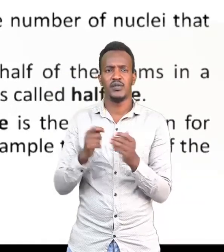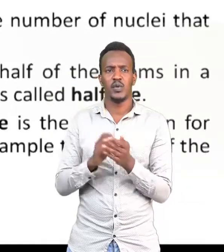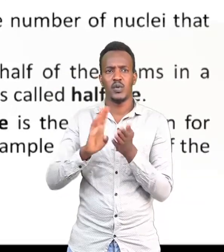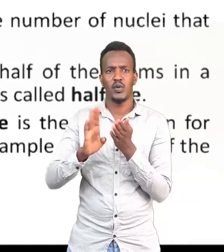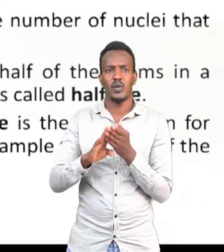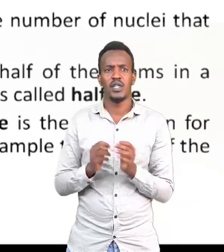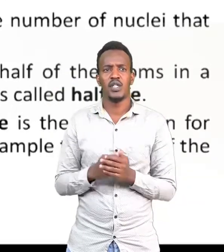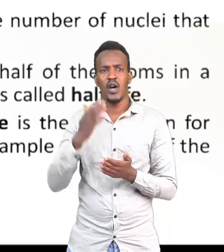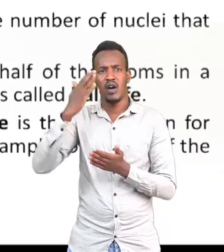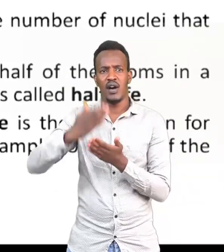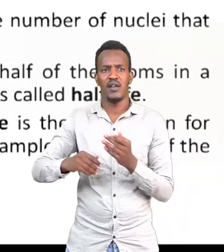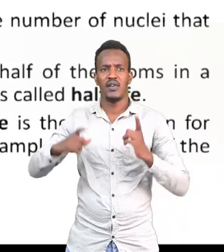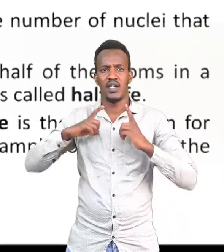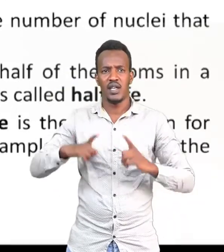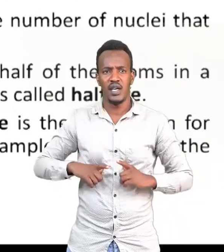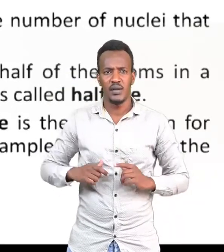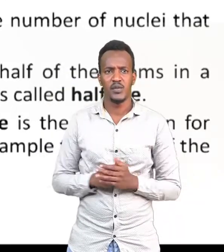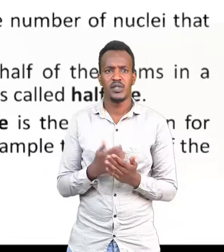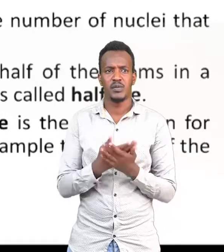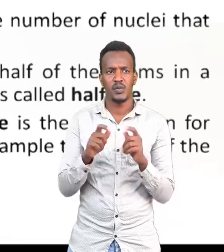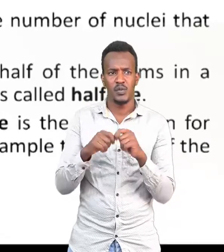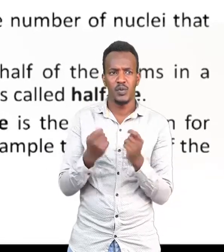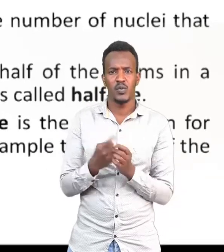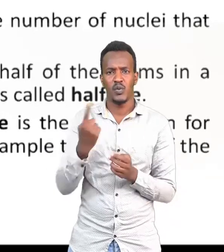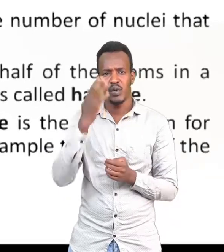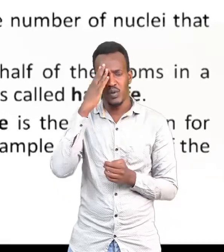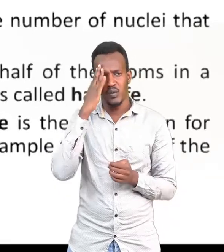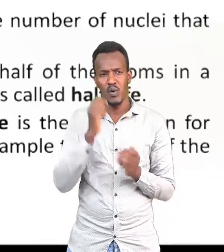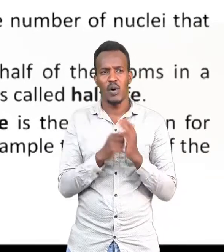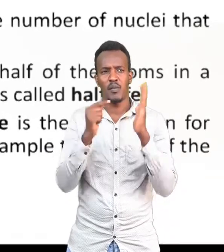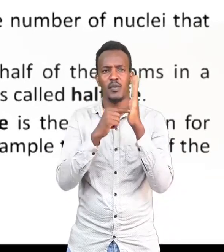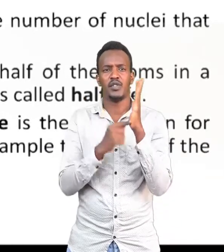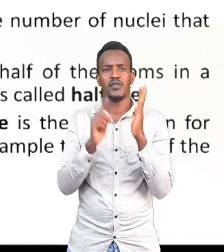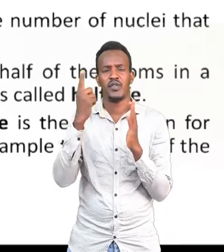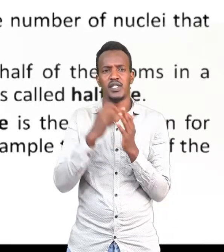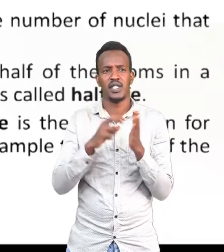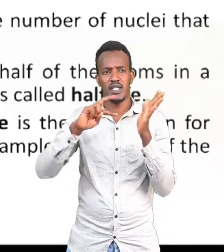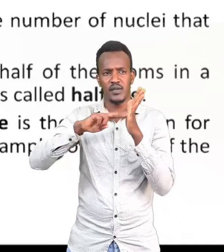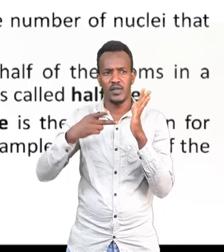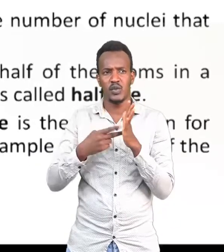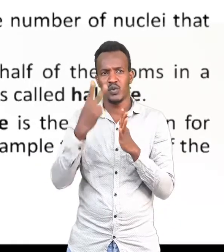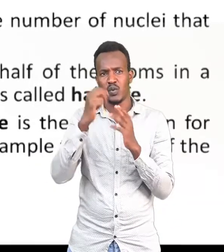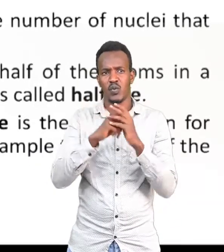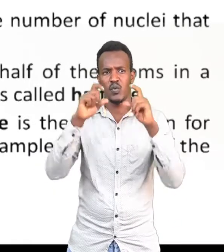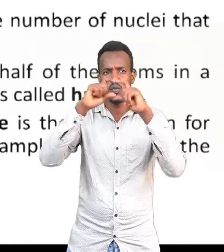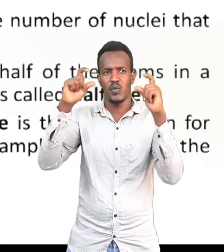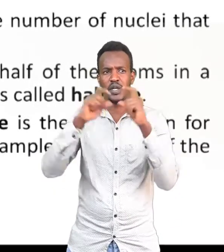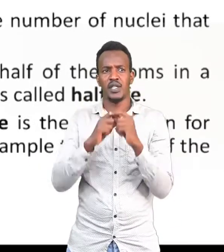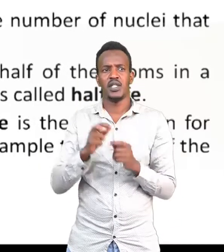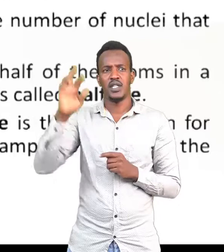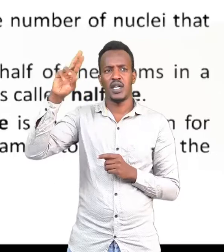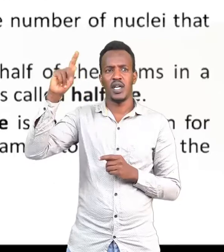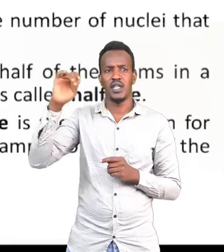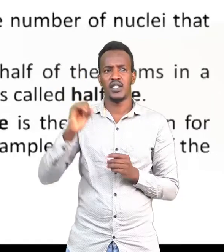muxuu yahay iyo half life-ka nolol bareedka markaasi waxa loo yaqaano waa qodobka koowaad aynu horta waxa weyaan qeexno labada erey xagga sare ciwaanka inoo yaalla rate of